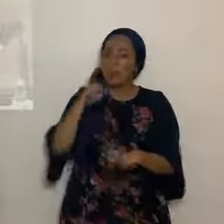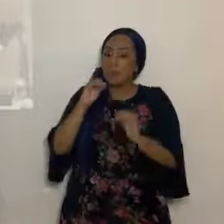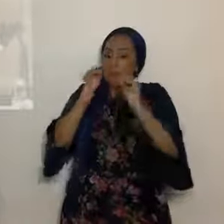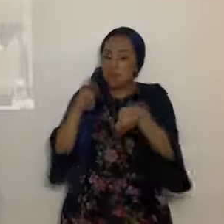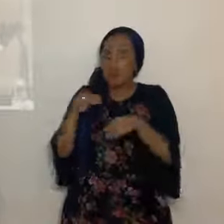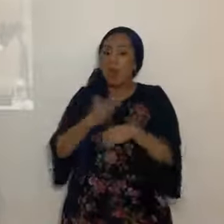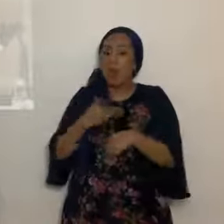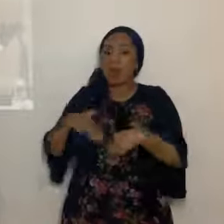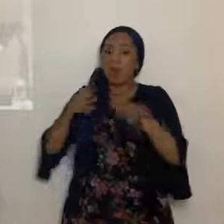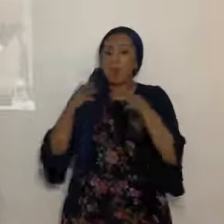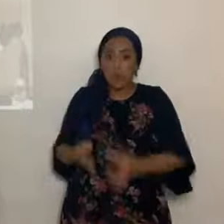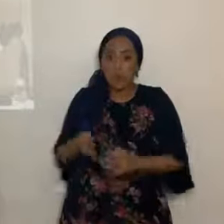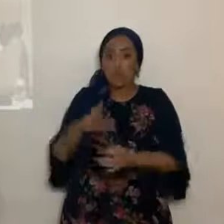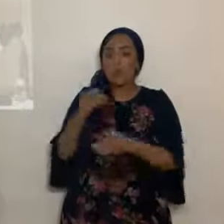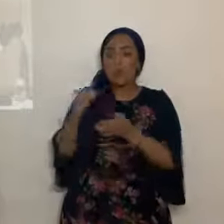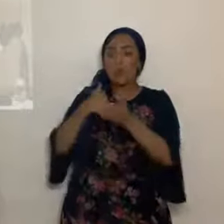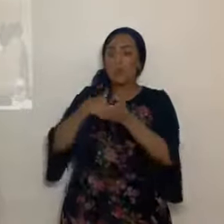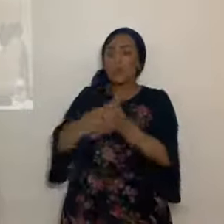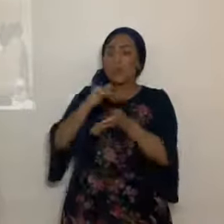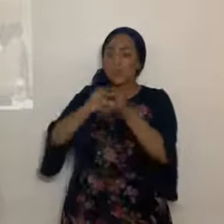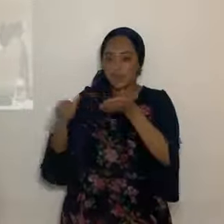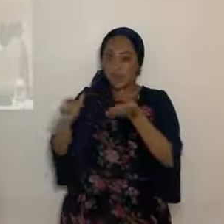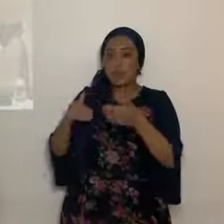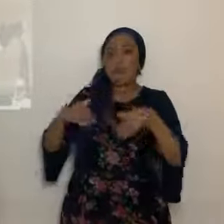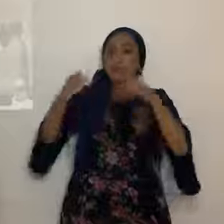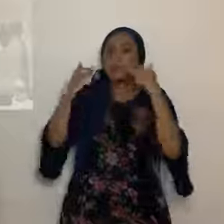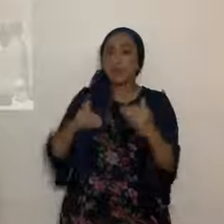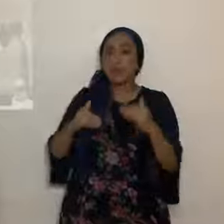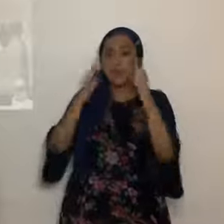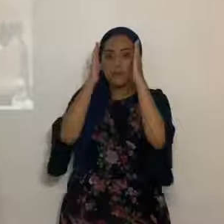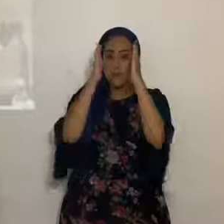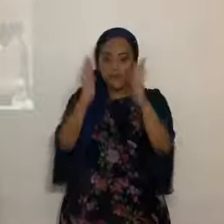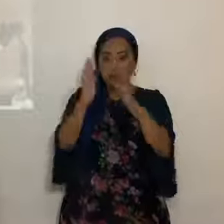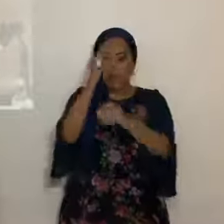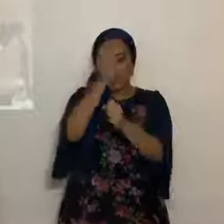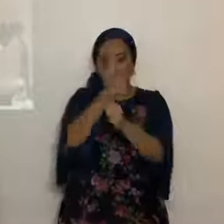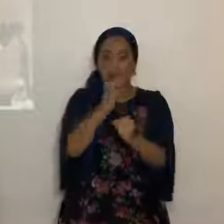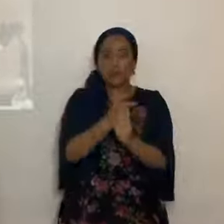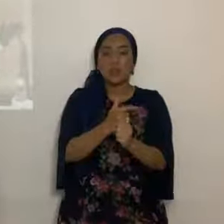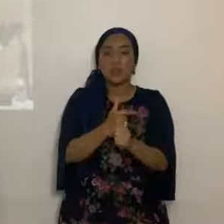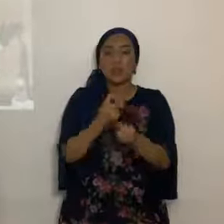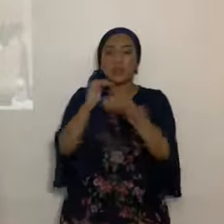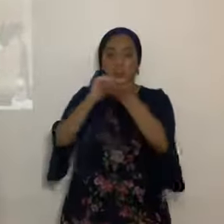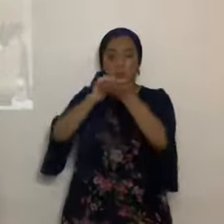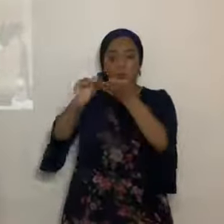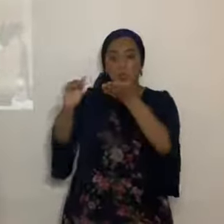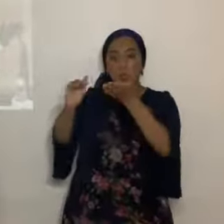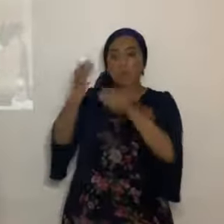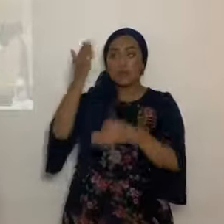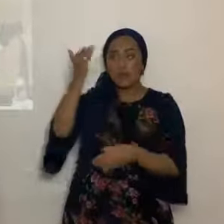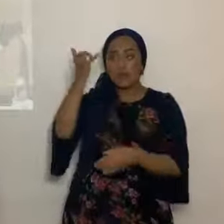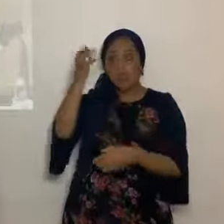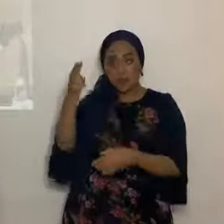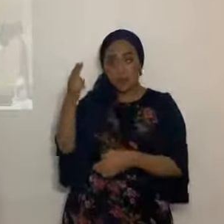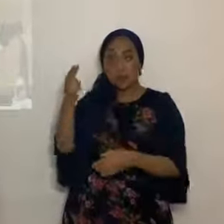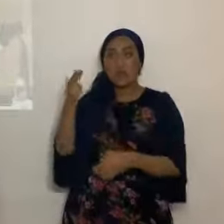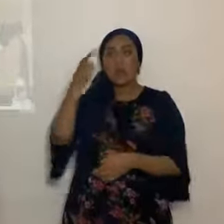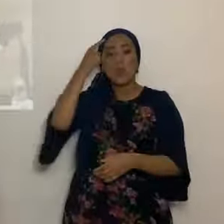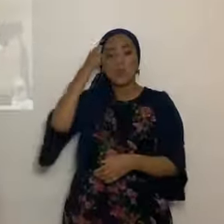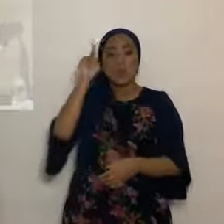nuestra voluntad y perdonamos. Ahora, escuchen muy bien, hermanos. El perdón de Yahweh